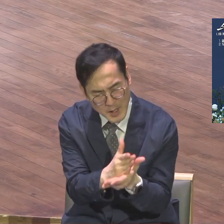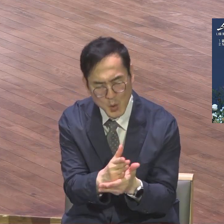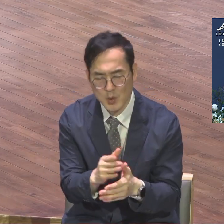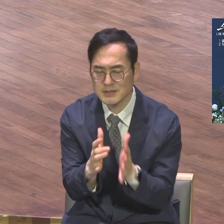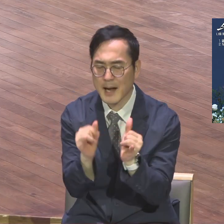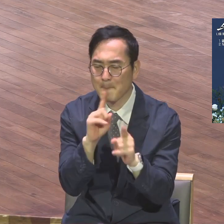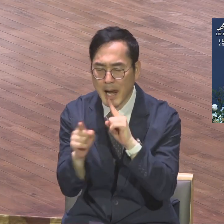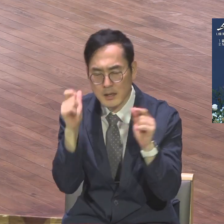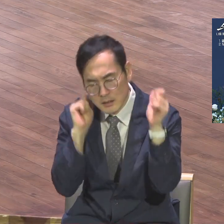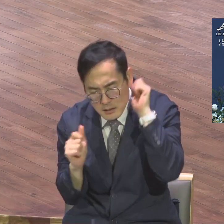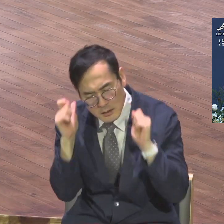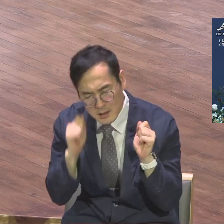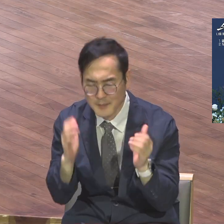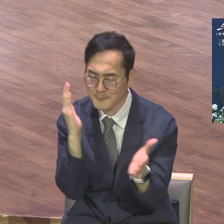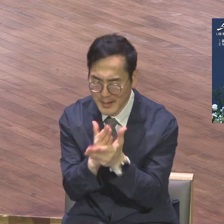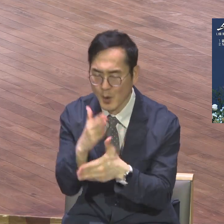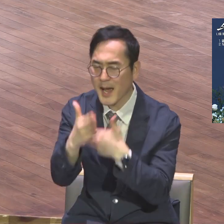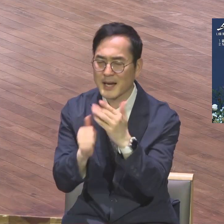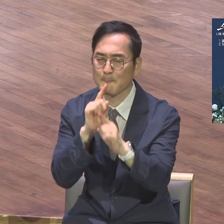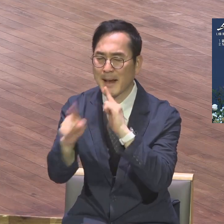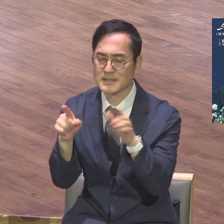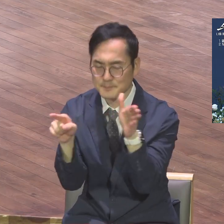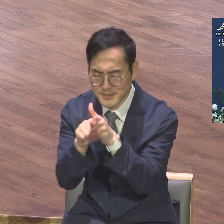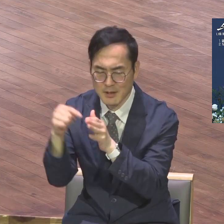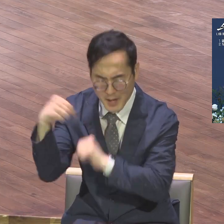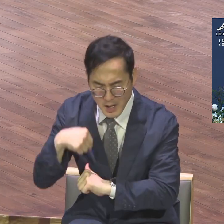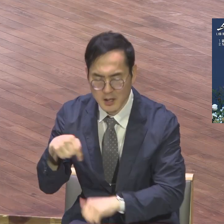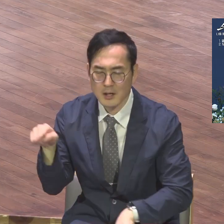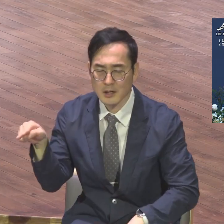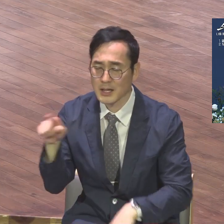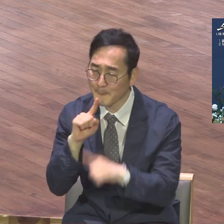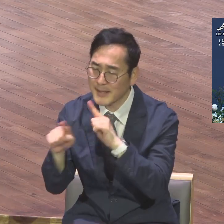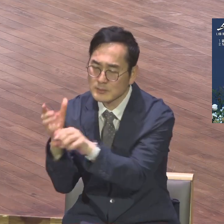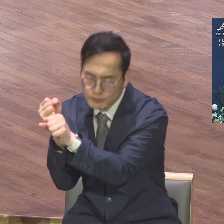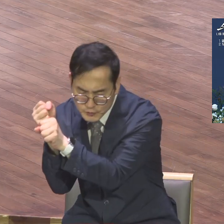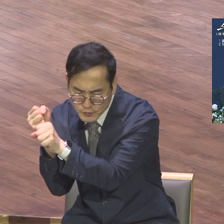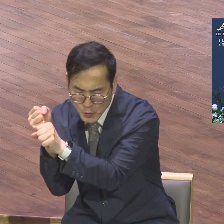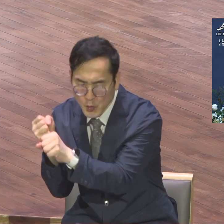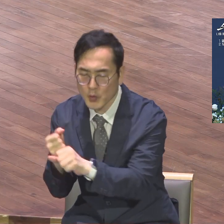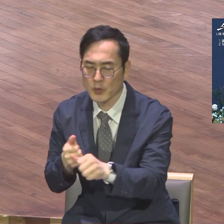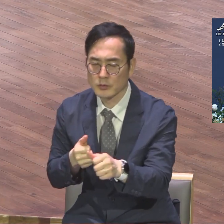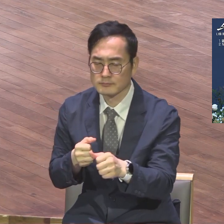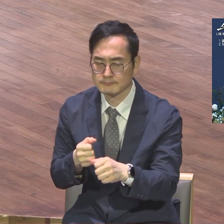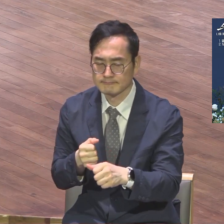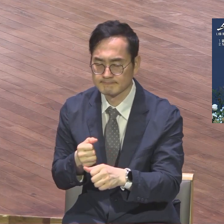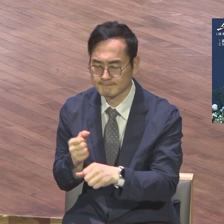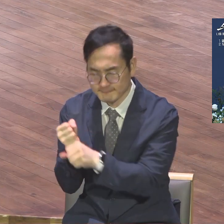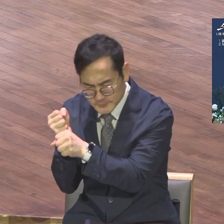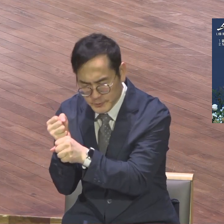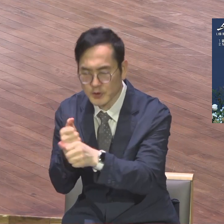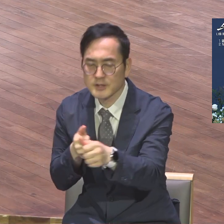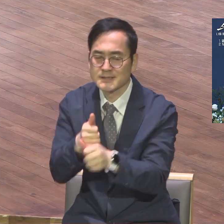믿지 말고, 여론 믿지 말고 하나님의 말씀을 믿어라. 이 언약 잡고 승리하는 예언 가족들